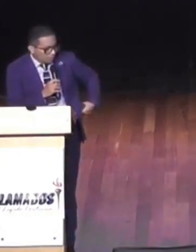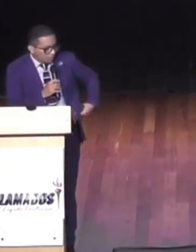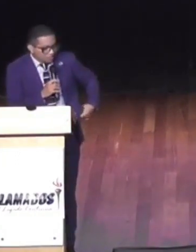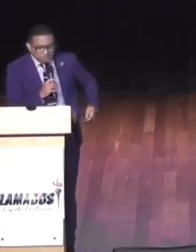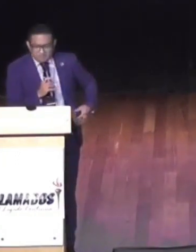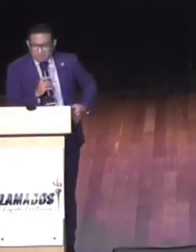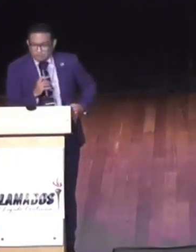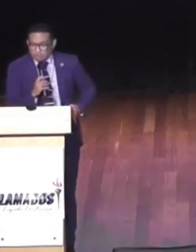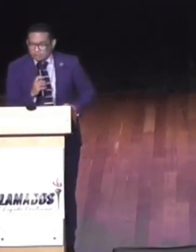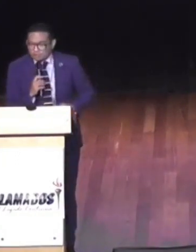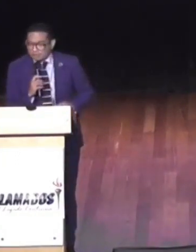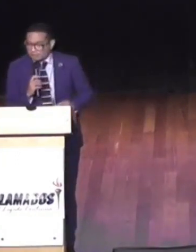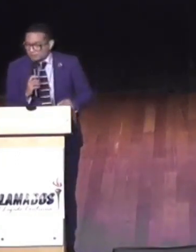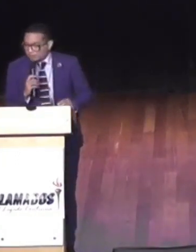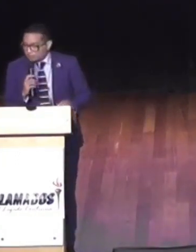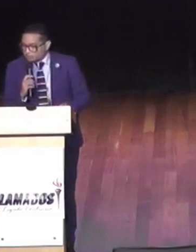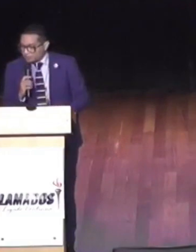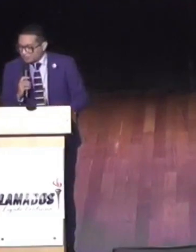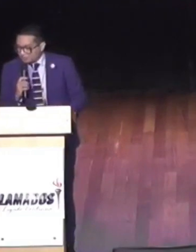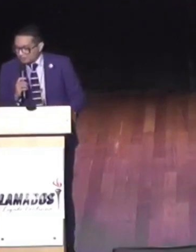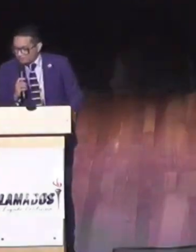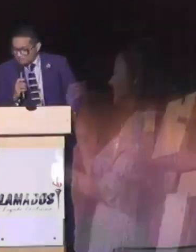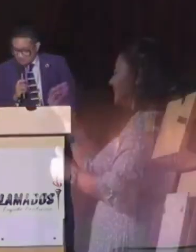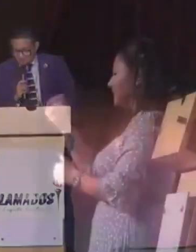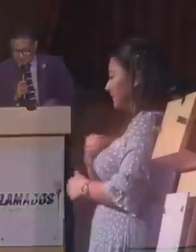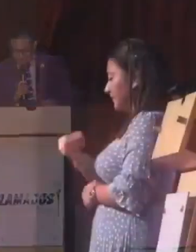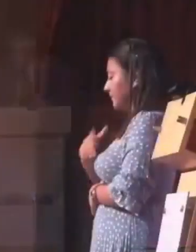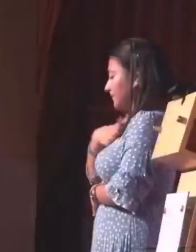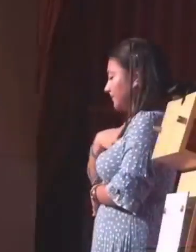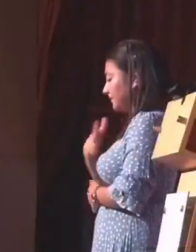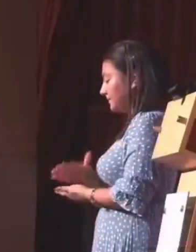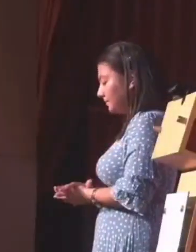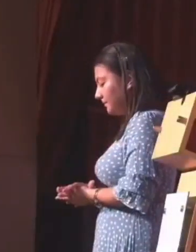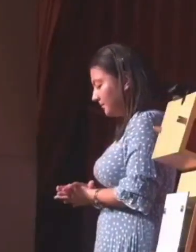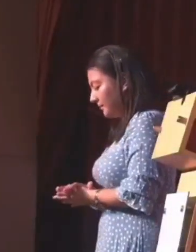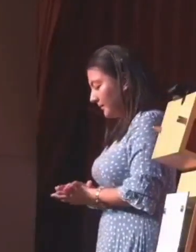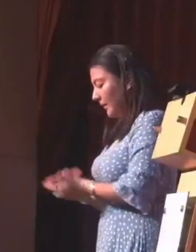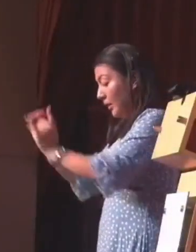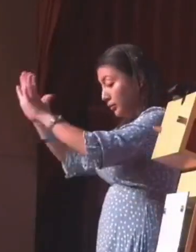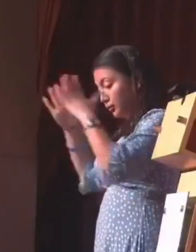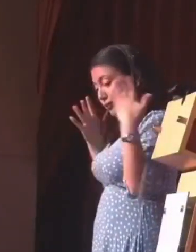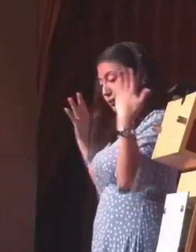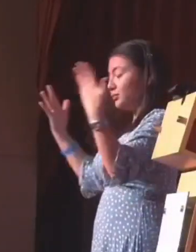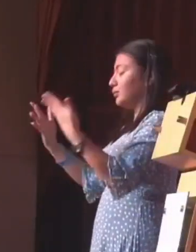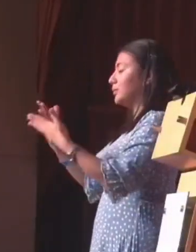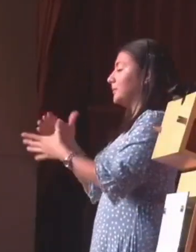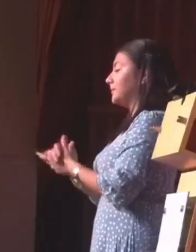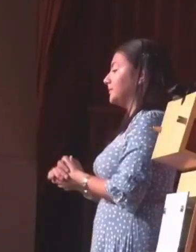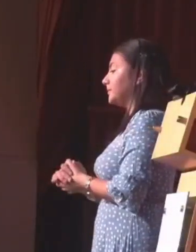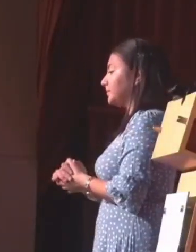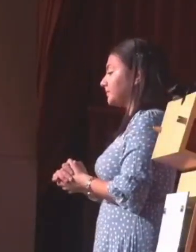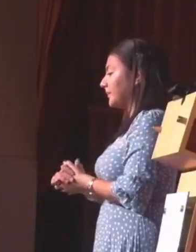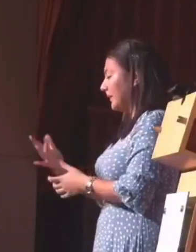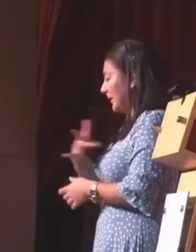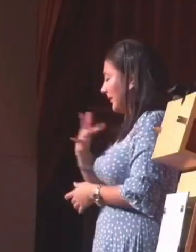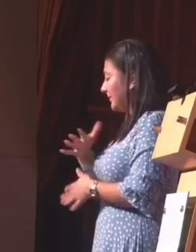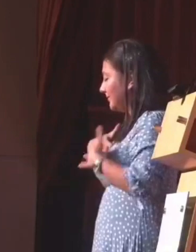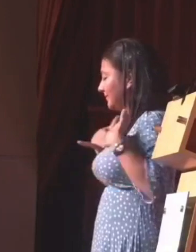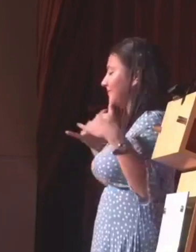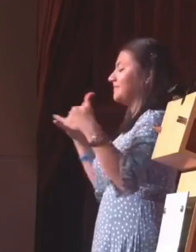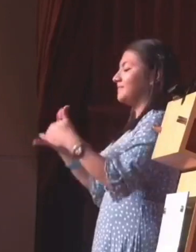Bueno, gracias al Señor por esta linda oportunidad, este enorme privilegio. Me siento muy